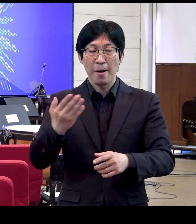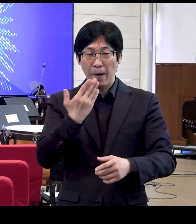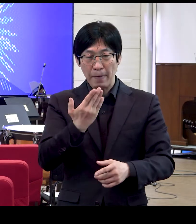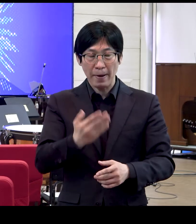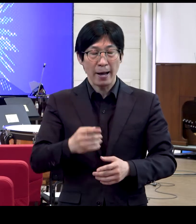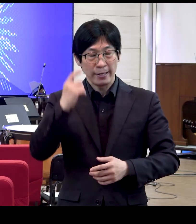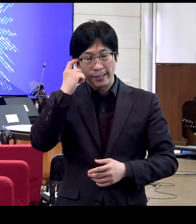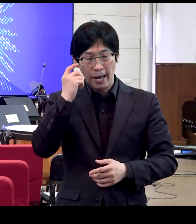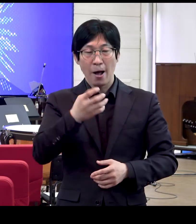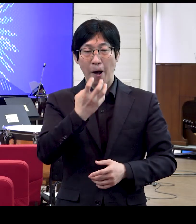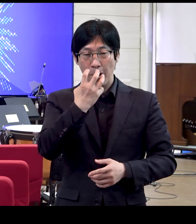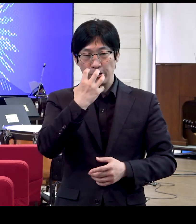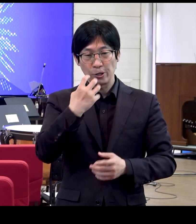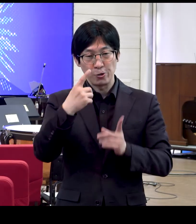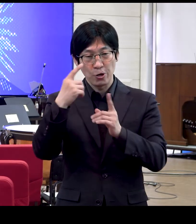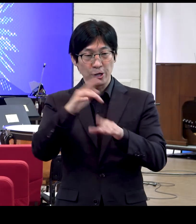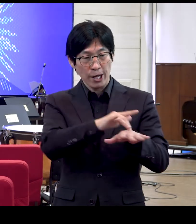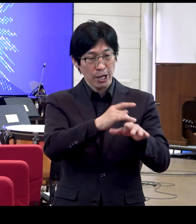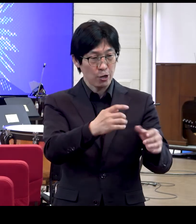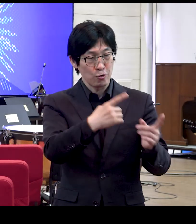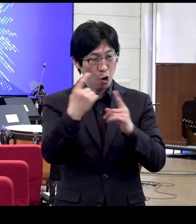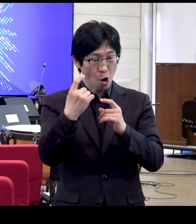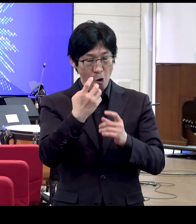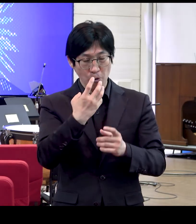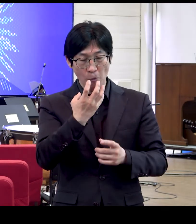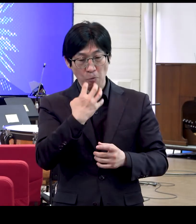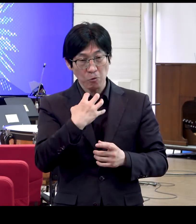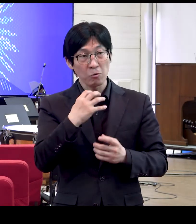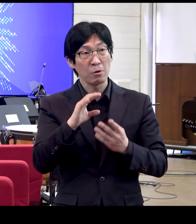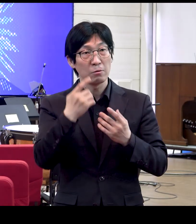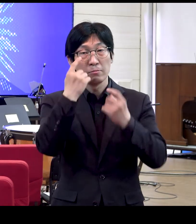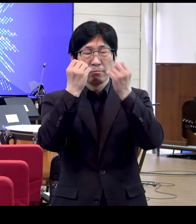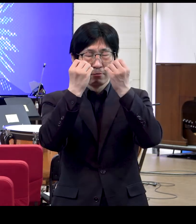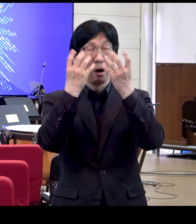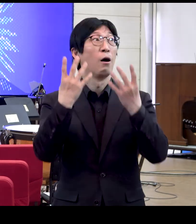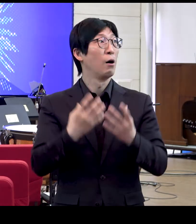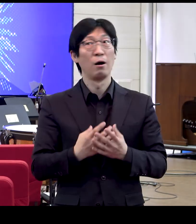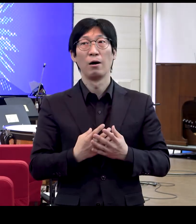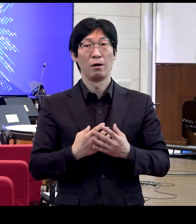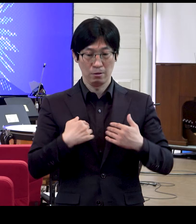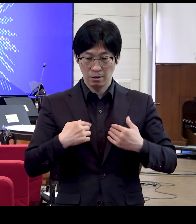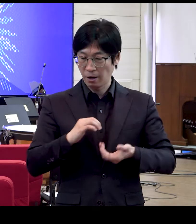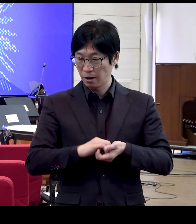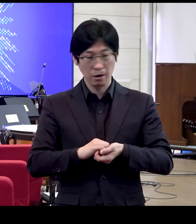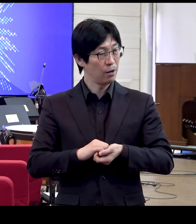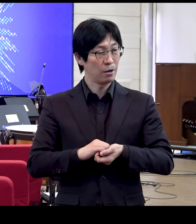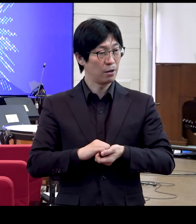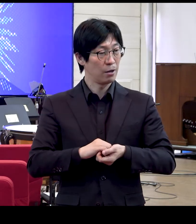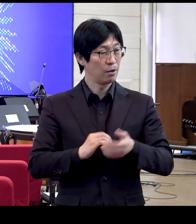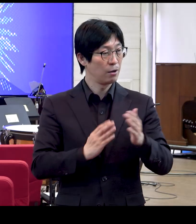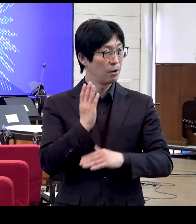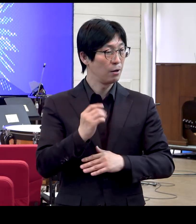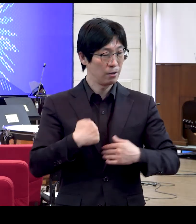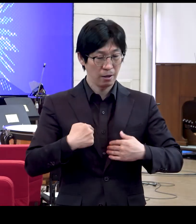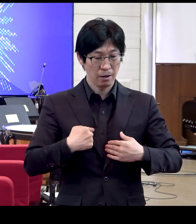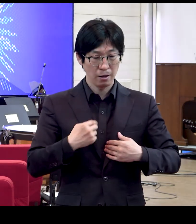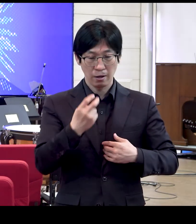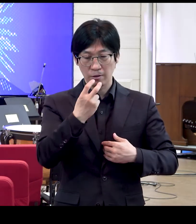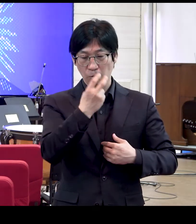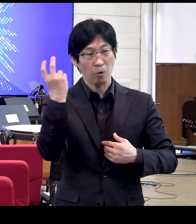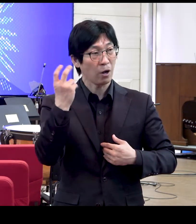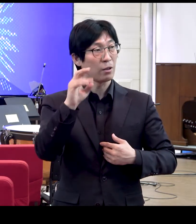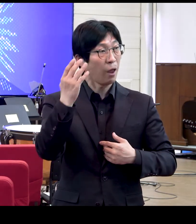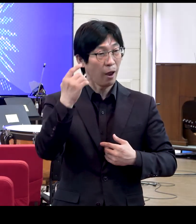사탄의 유혹을 받아들이면서, 그래서 눈이 밝아지면서, 즉 스스로 자기 한계성을 부정하고